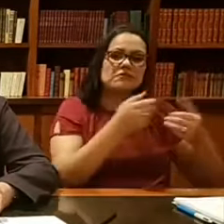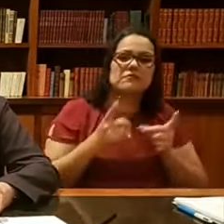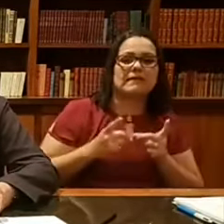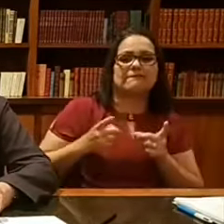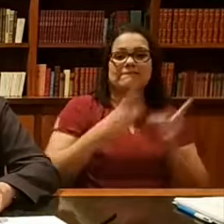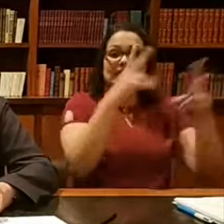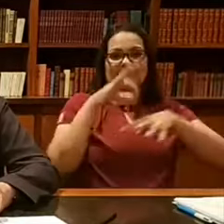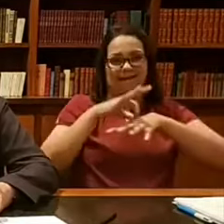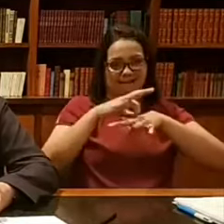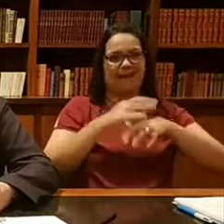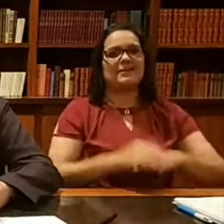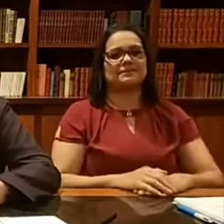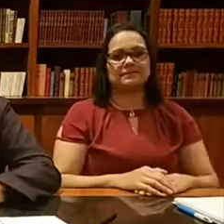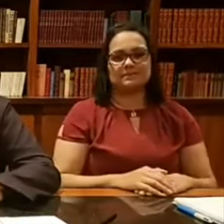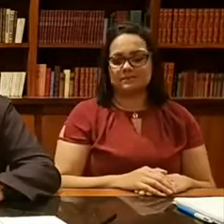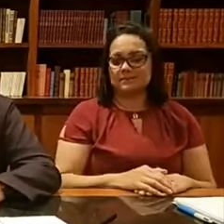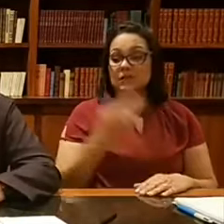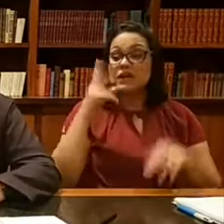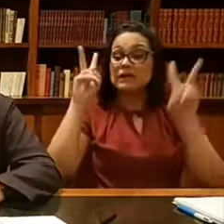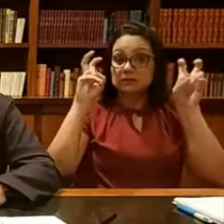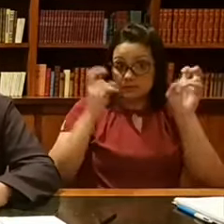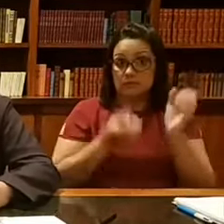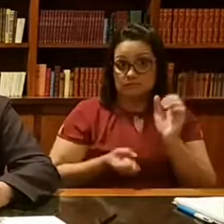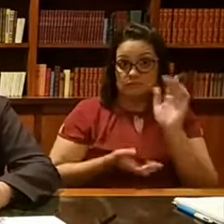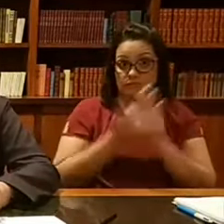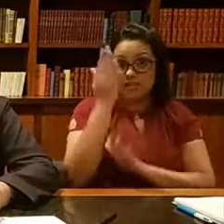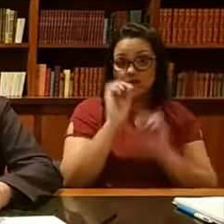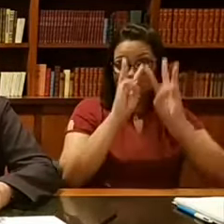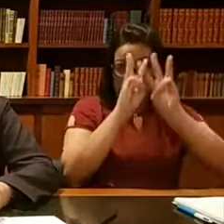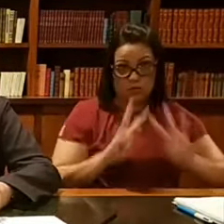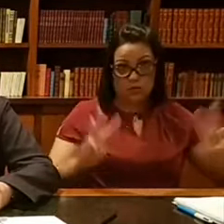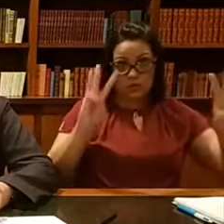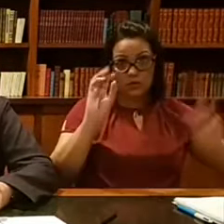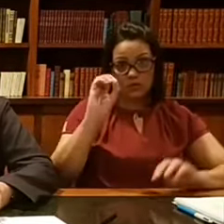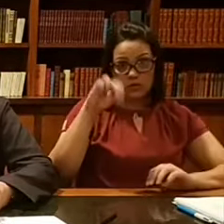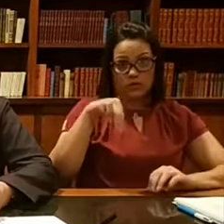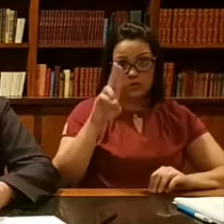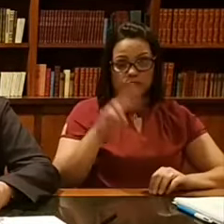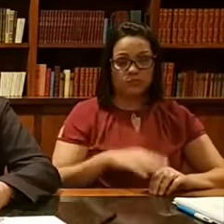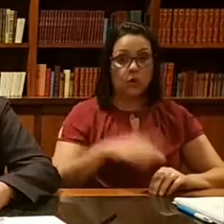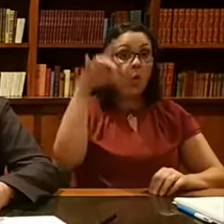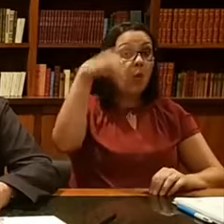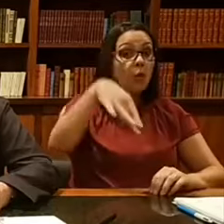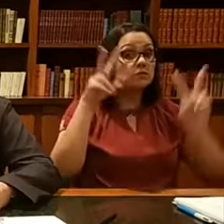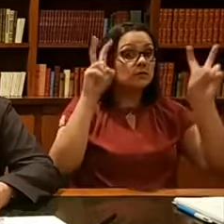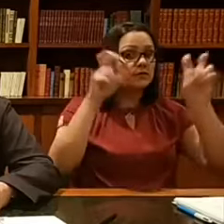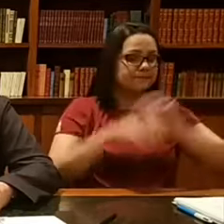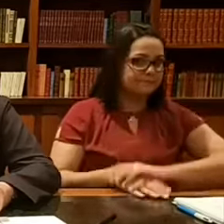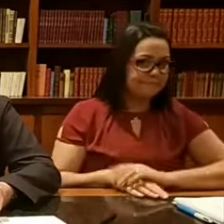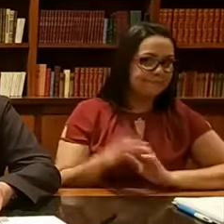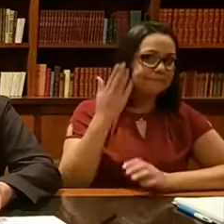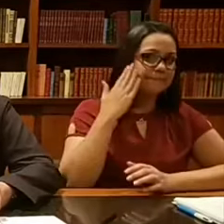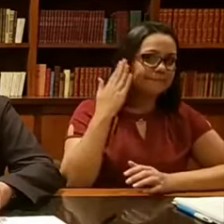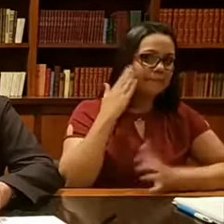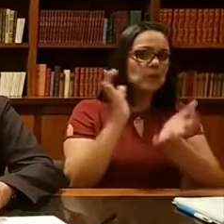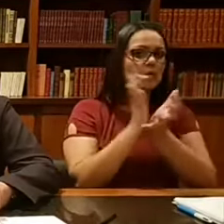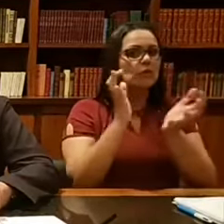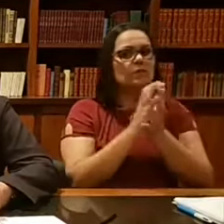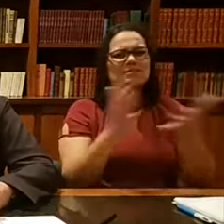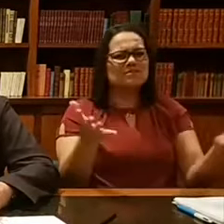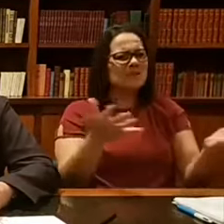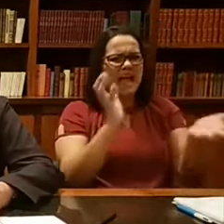Viagem para a ONU, já falei. O último assunto aqui, ataque à refinaria da Arábia Saudita. Lógico que nós condenamos